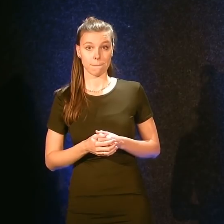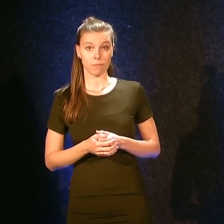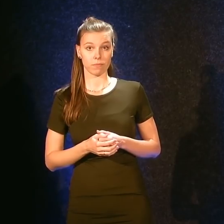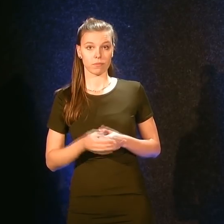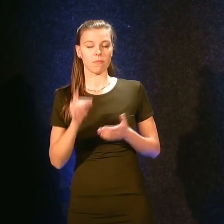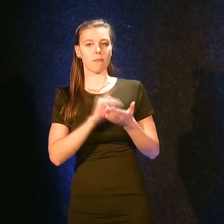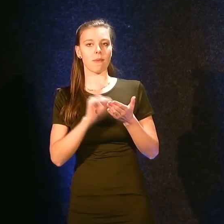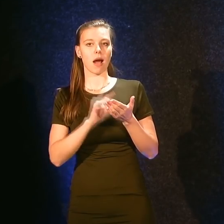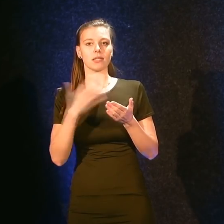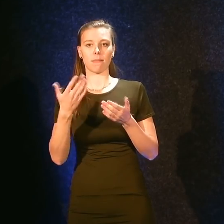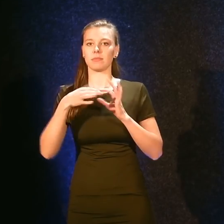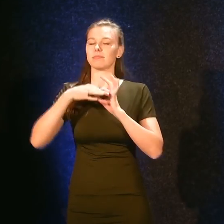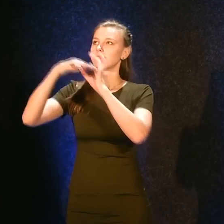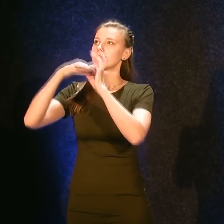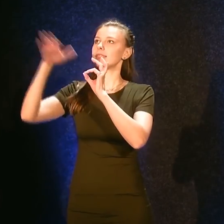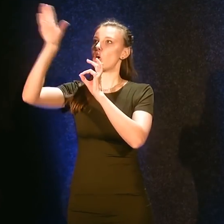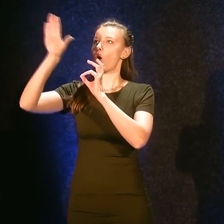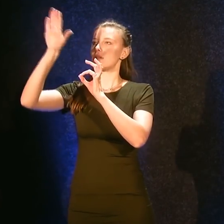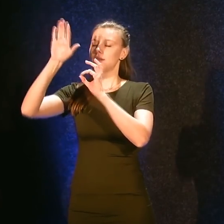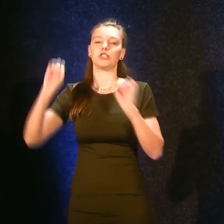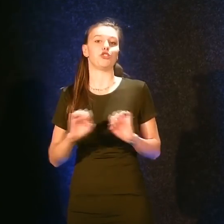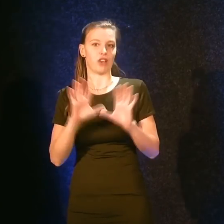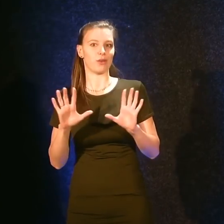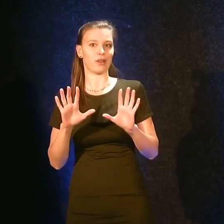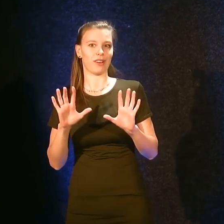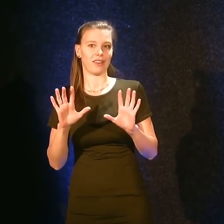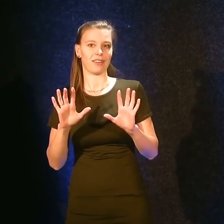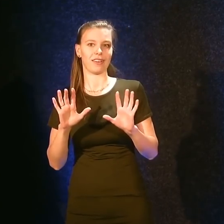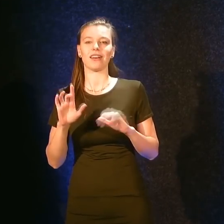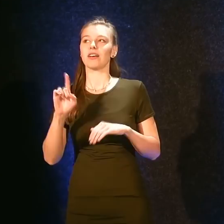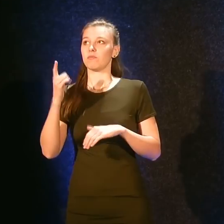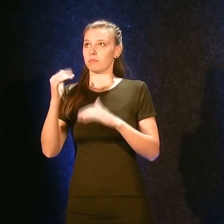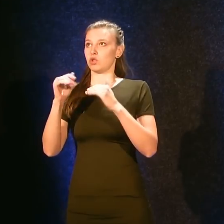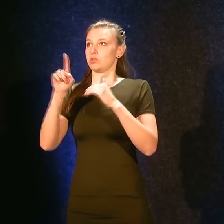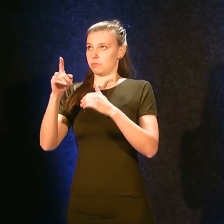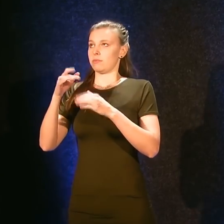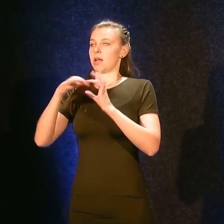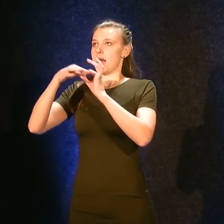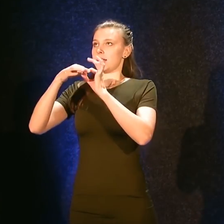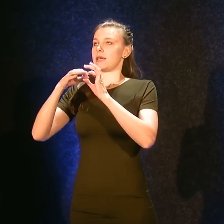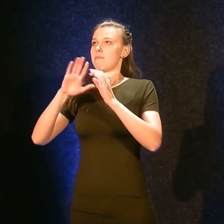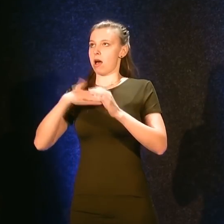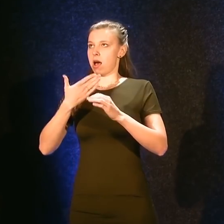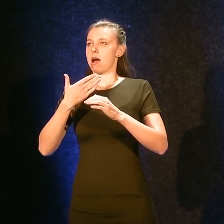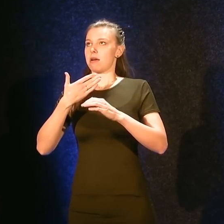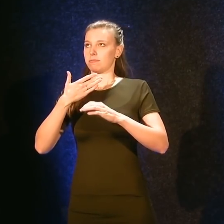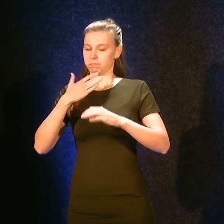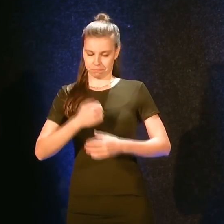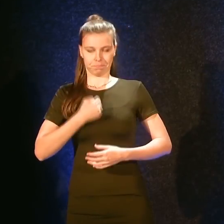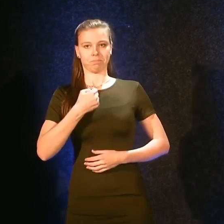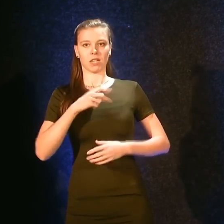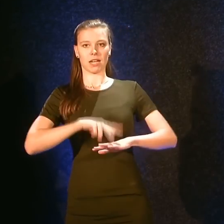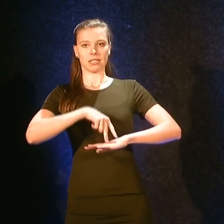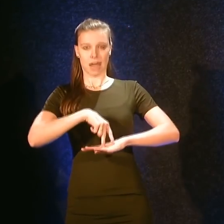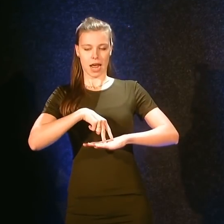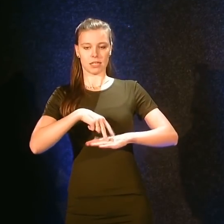Paulus heeft een relatie met God, dat is duidelijk. En op grond van die relatie mag hij daar op dat schip gaan staan, te midden van waarschijnlijk alleen